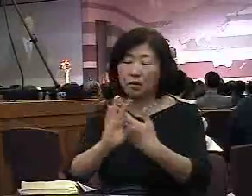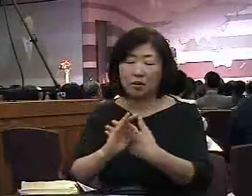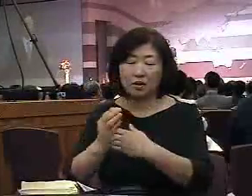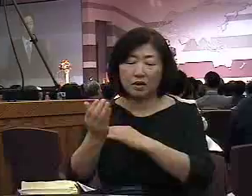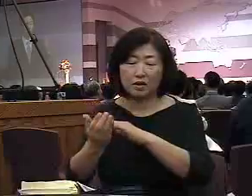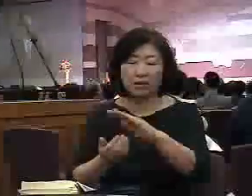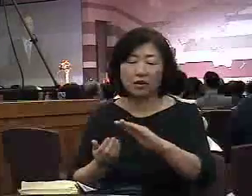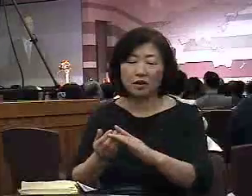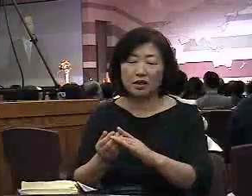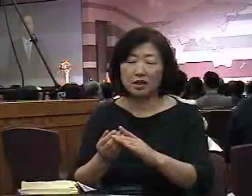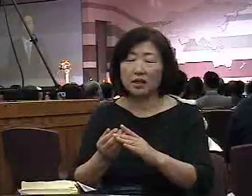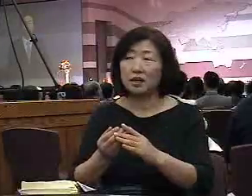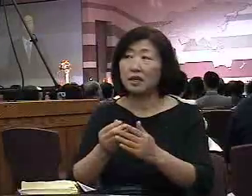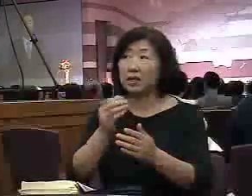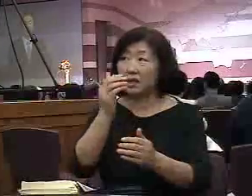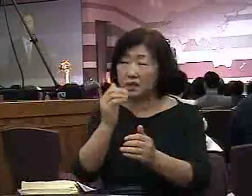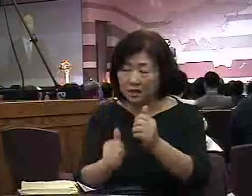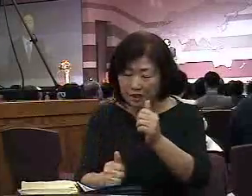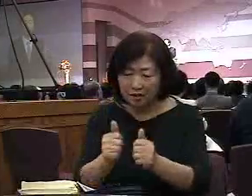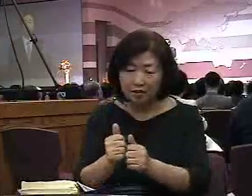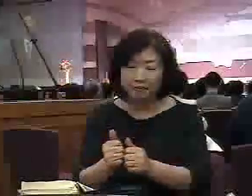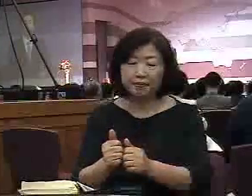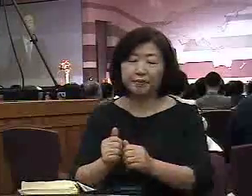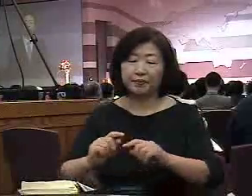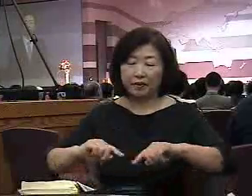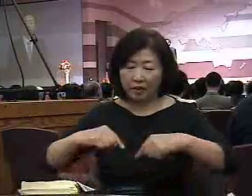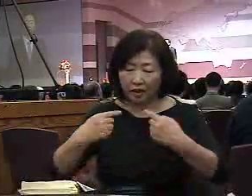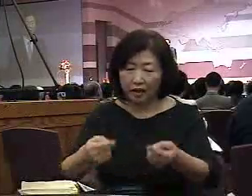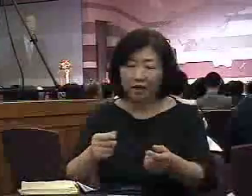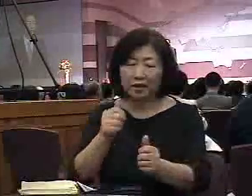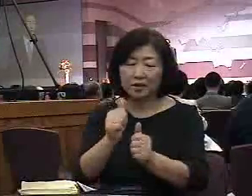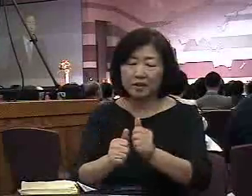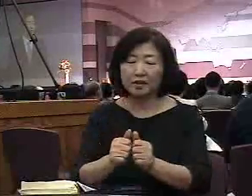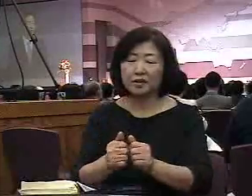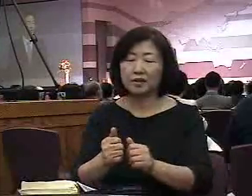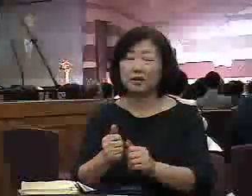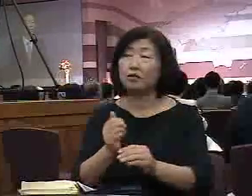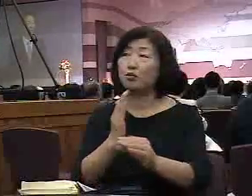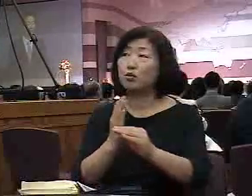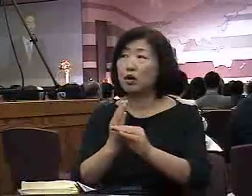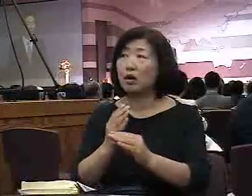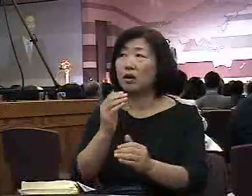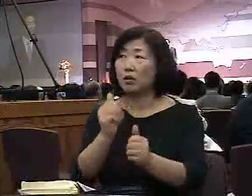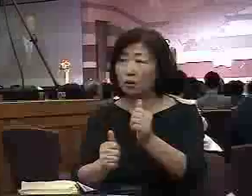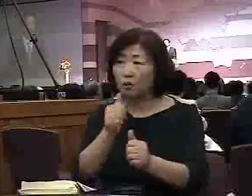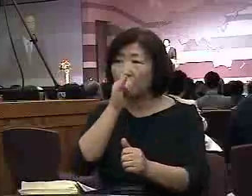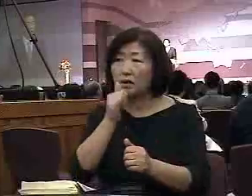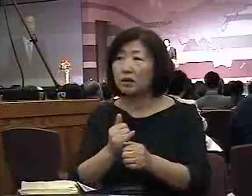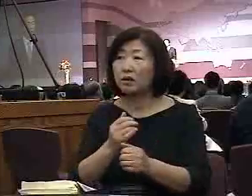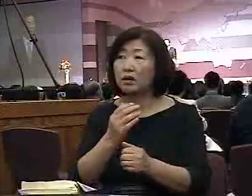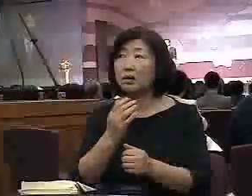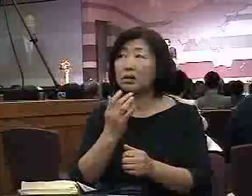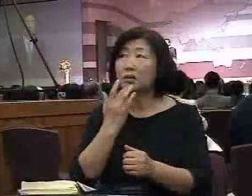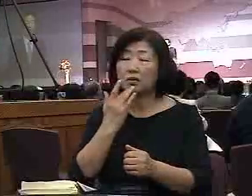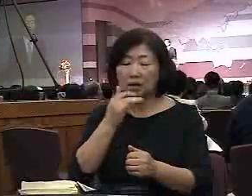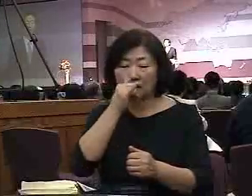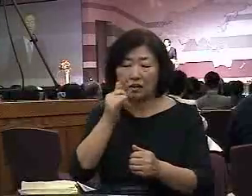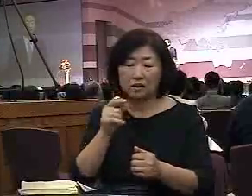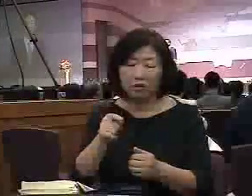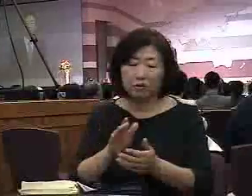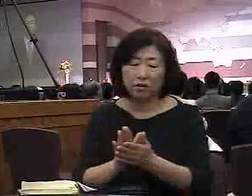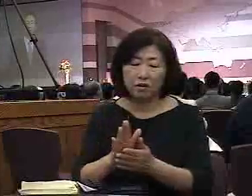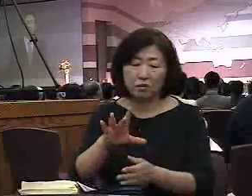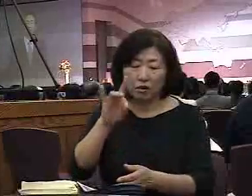전에 입학시험, 중간고사 이렇게 하나님이 미리 보신 그런 비움의 테스트가 있었다는 것을 발견하게 됩니다. 먼저 그것을